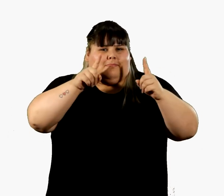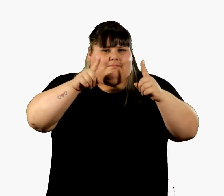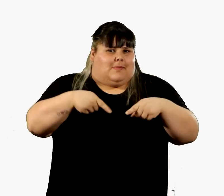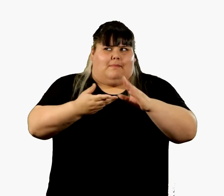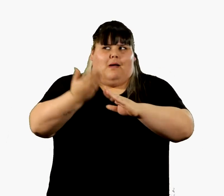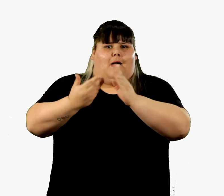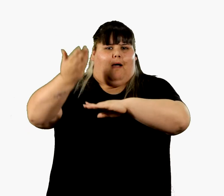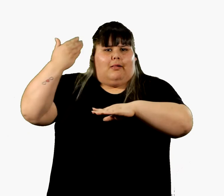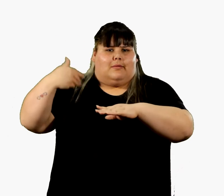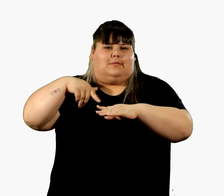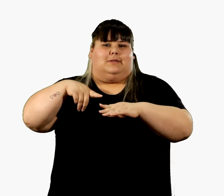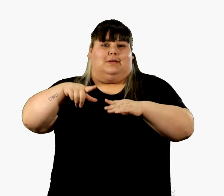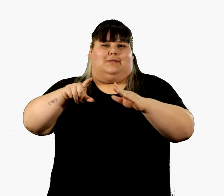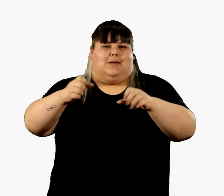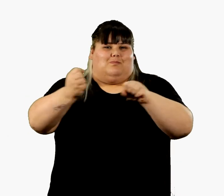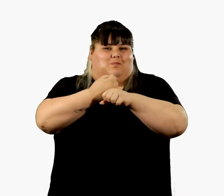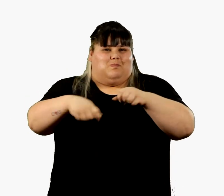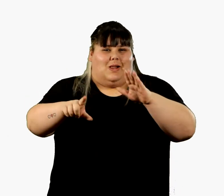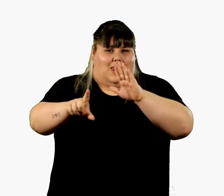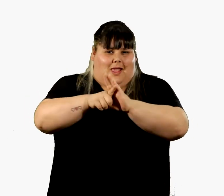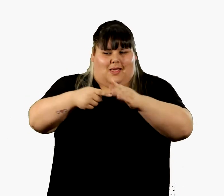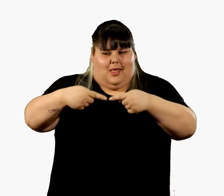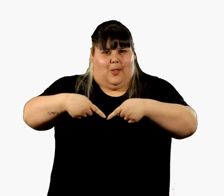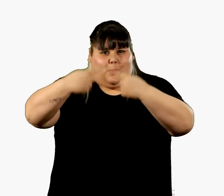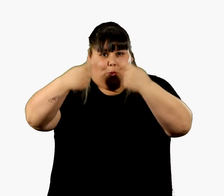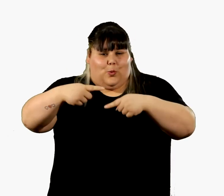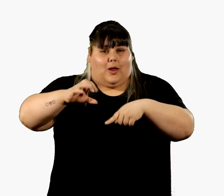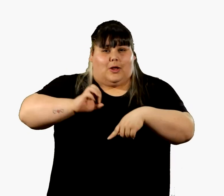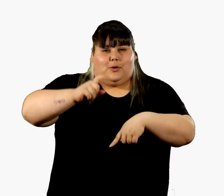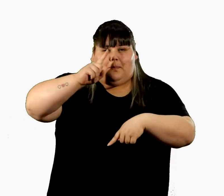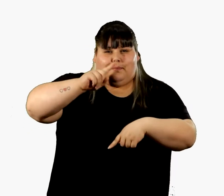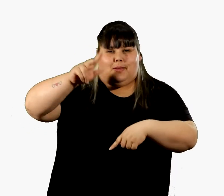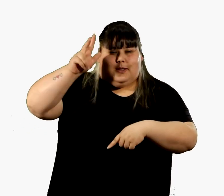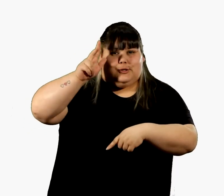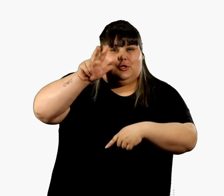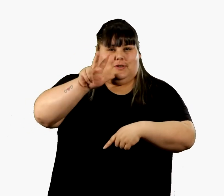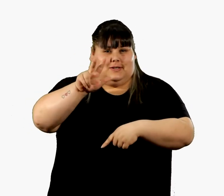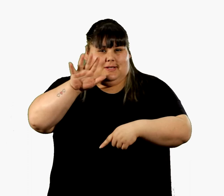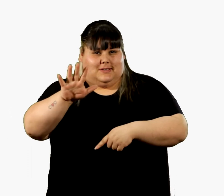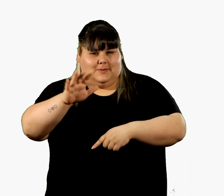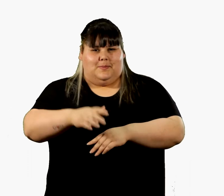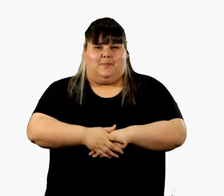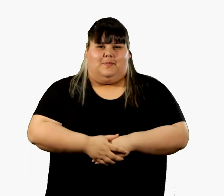con las medidas impartidas con la ley de aduanas de 1835